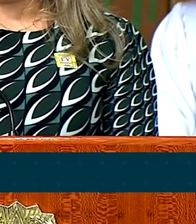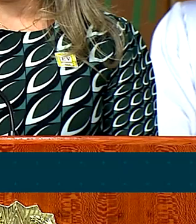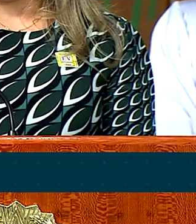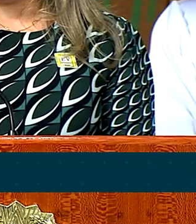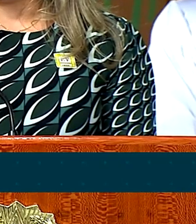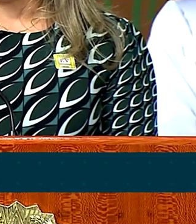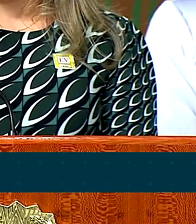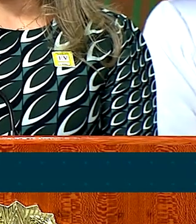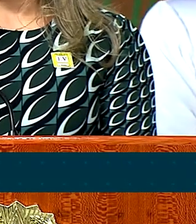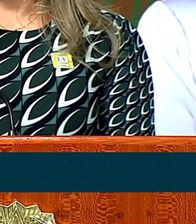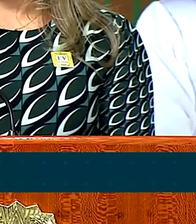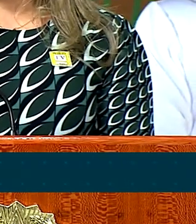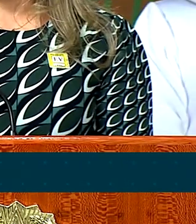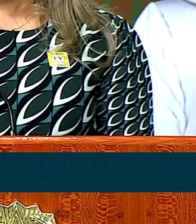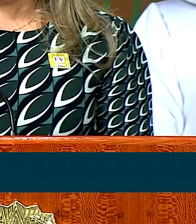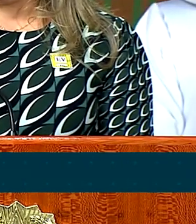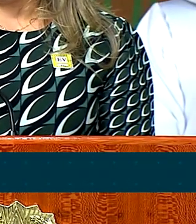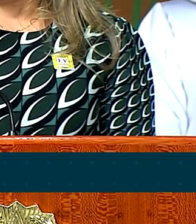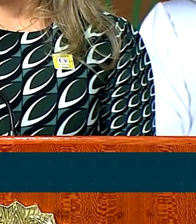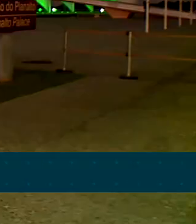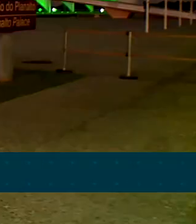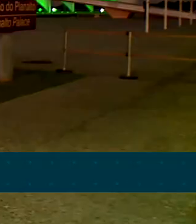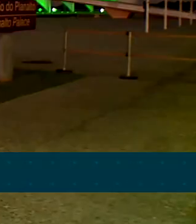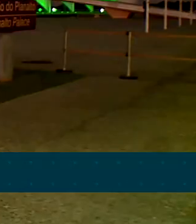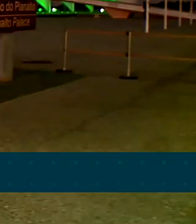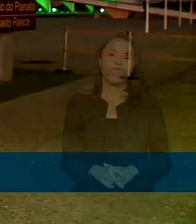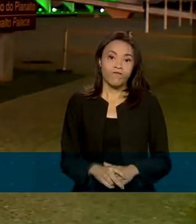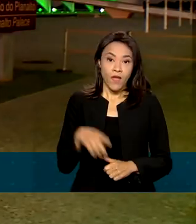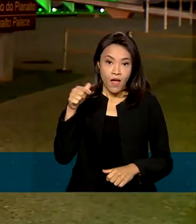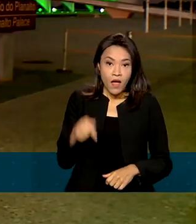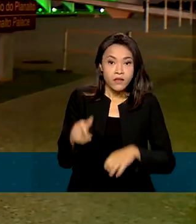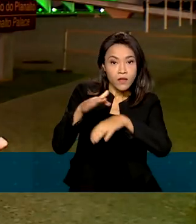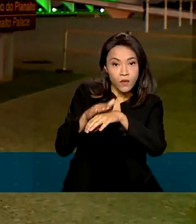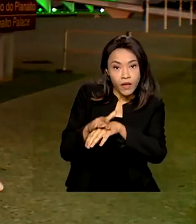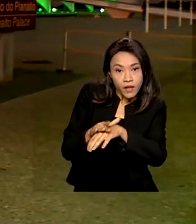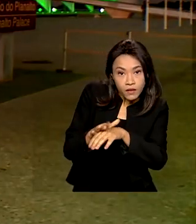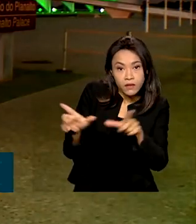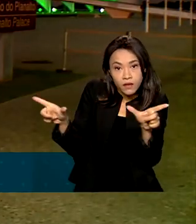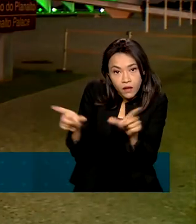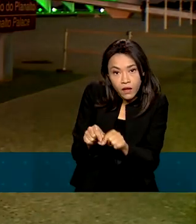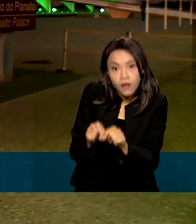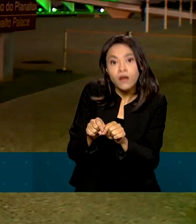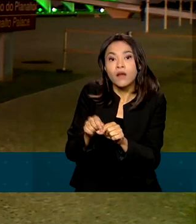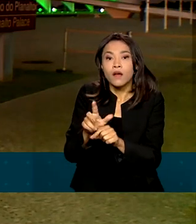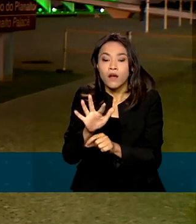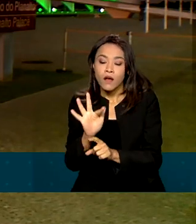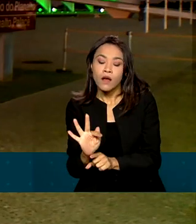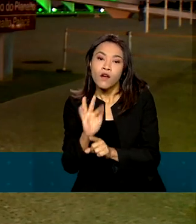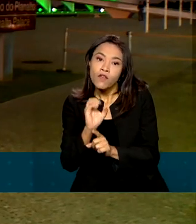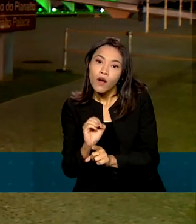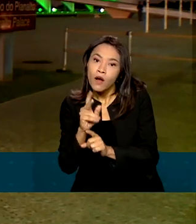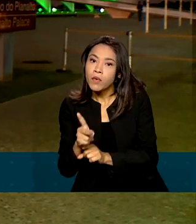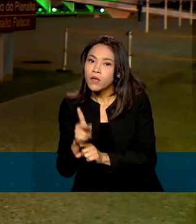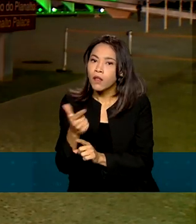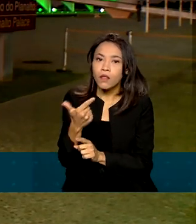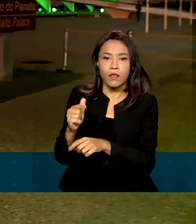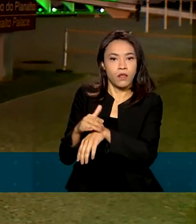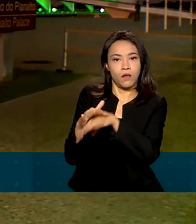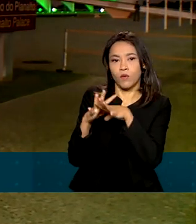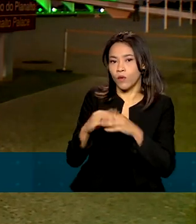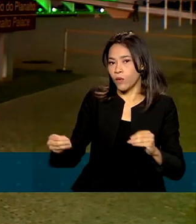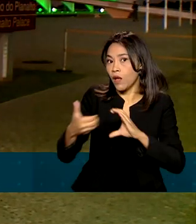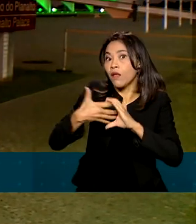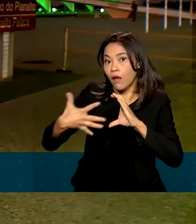nos primeiros anos de vida é fundamental. A fibrodisplasia ossificante progressiva não tem cura. O Sistema Único de